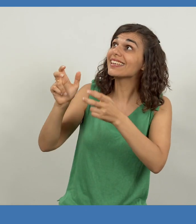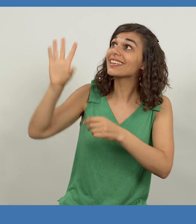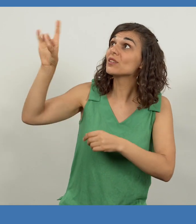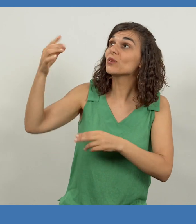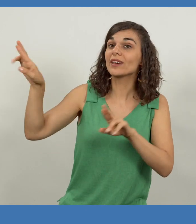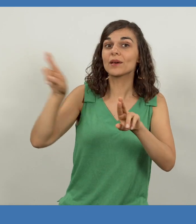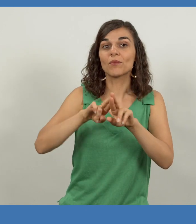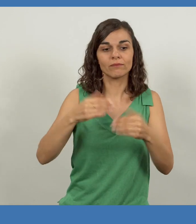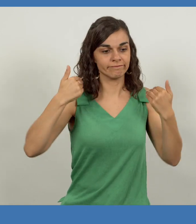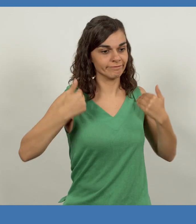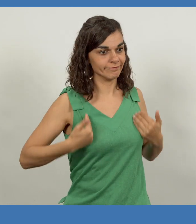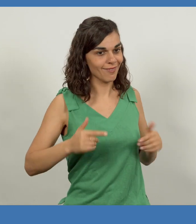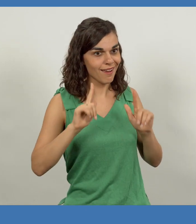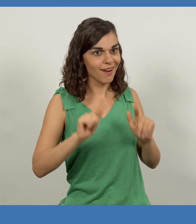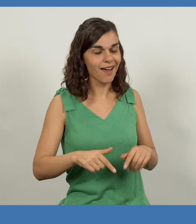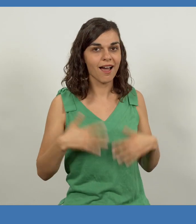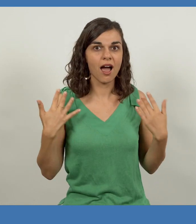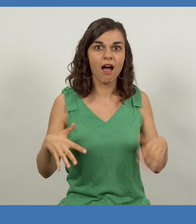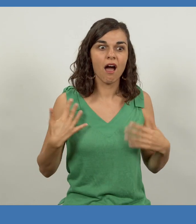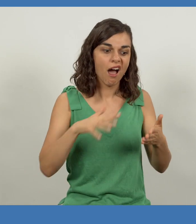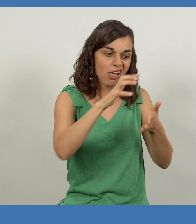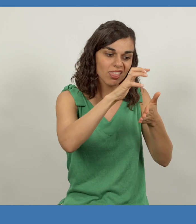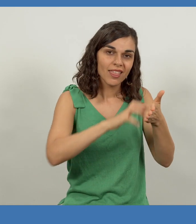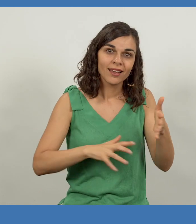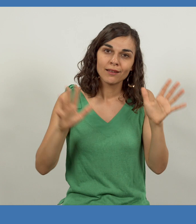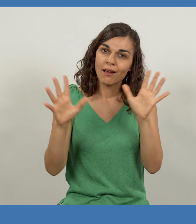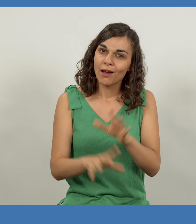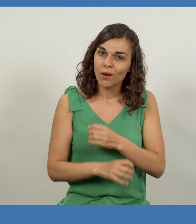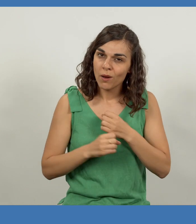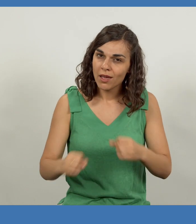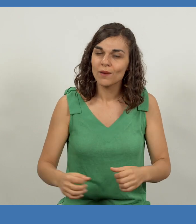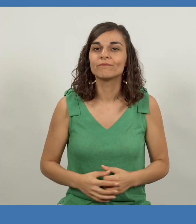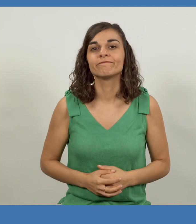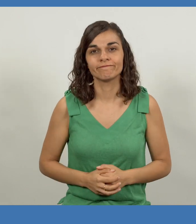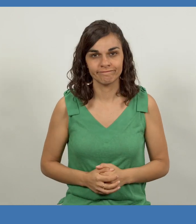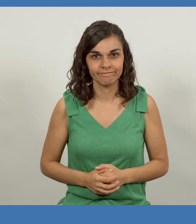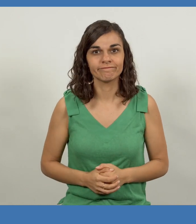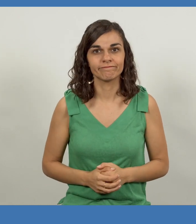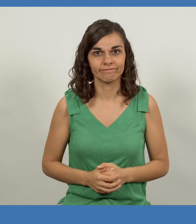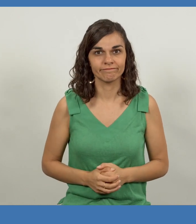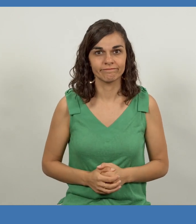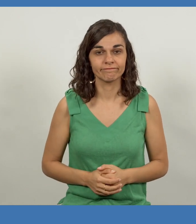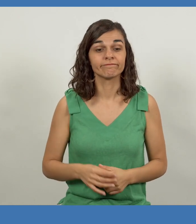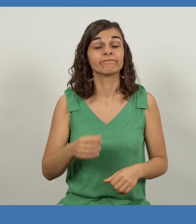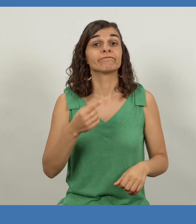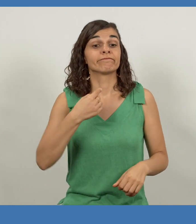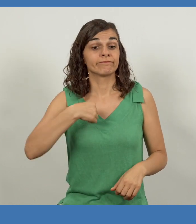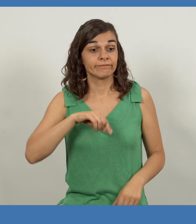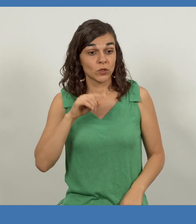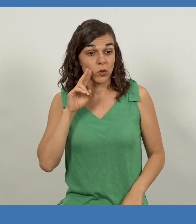« Me voici ». Wow, quel texte! Nous pouvons voir en premier lieu